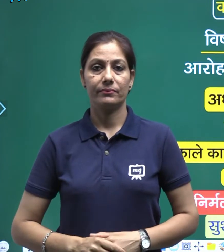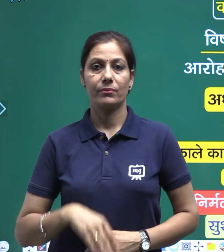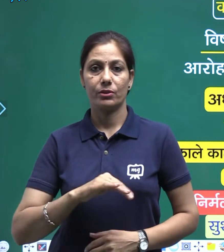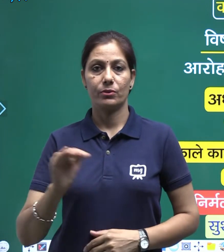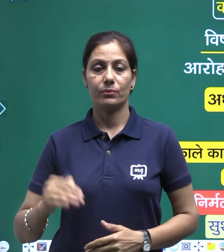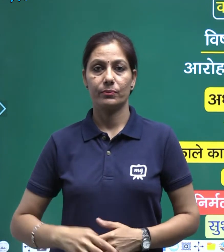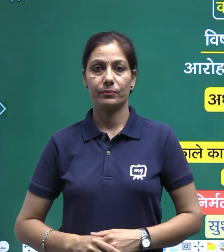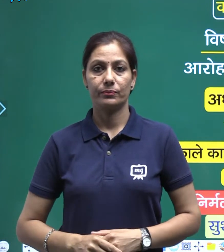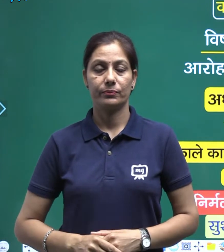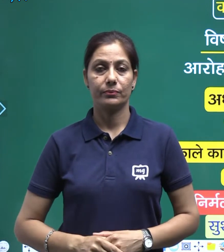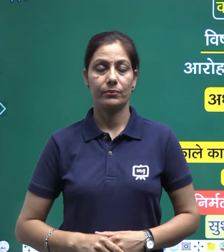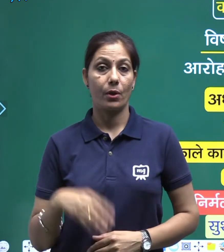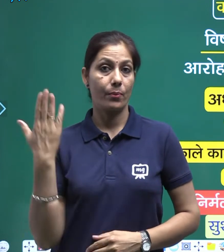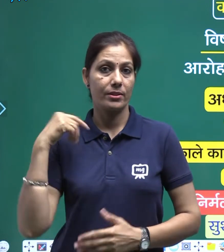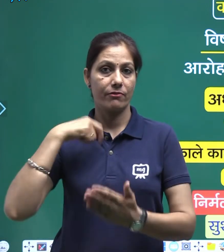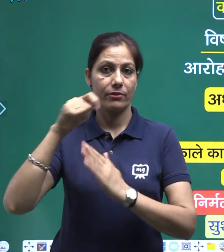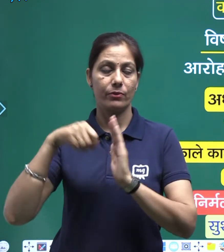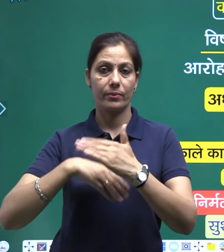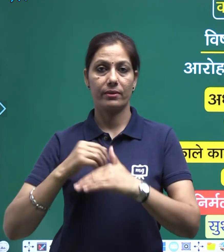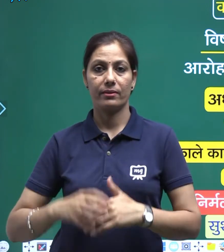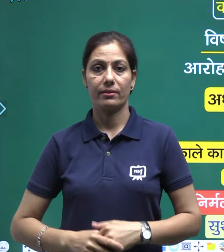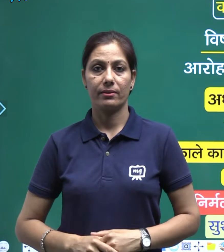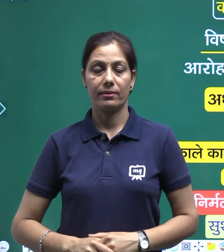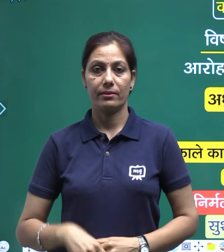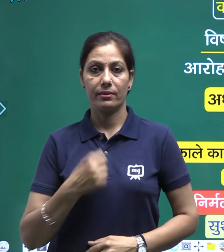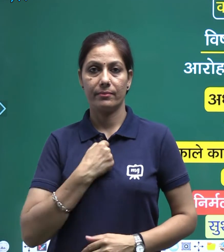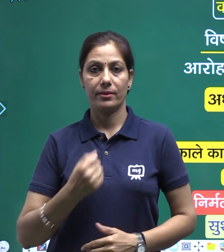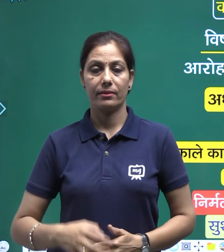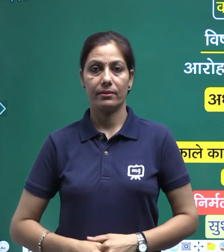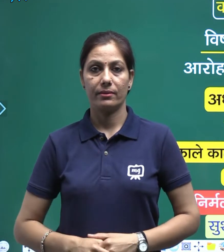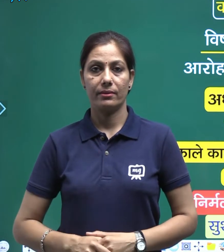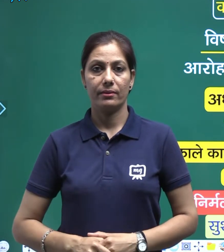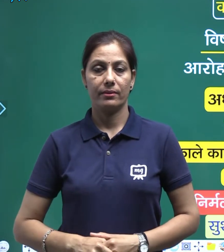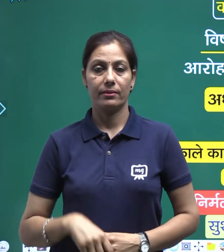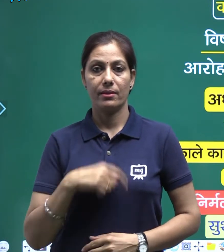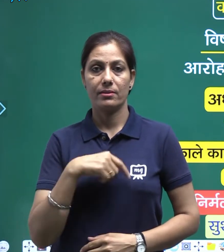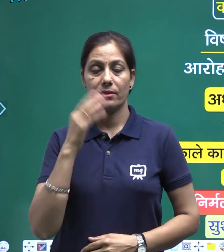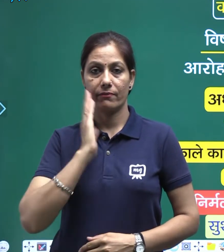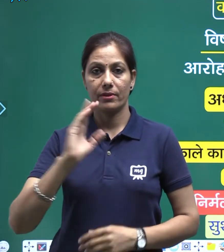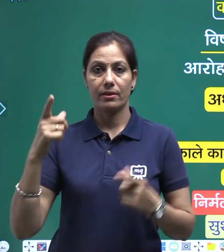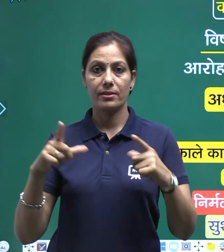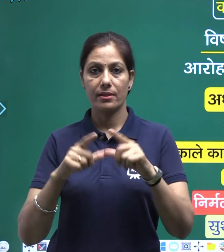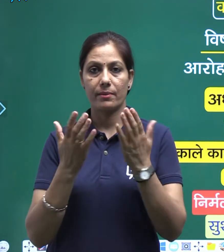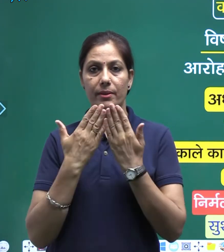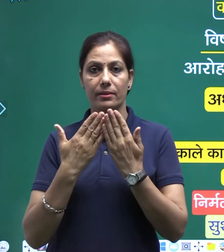बच्चों, पिछले वीडियो में हमने इस कविता का सार पढ़ा था,